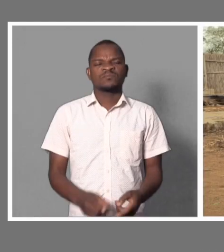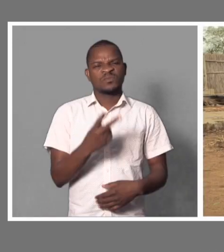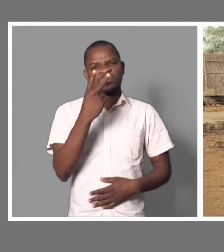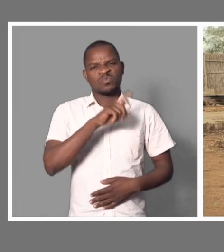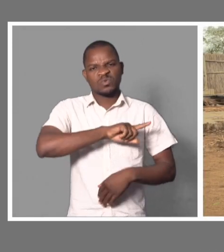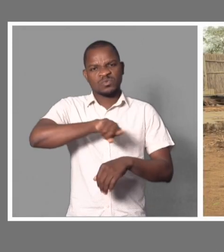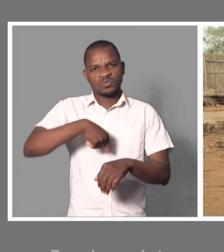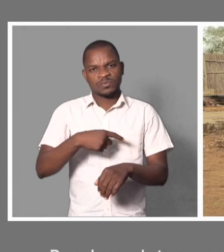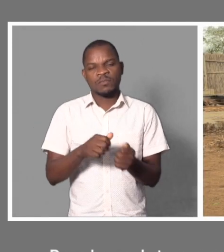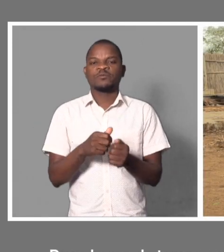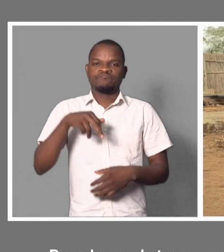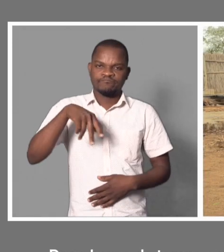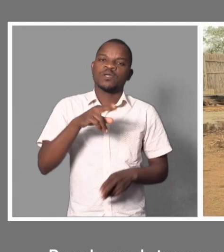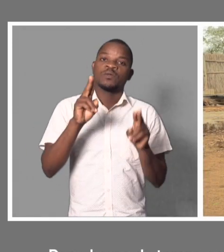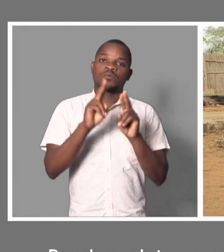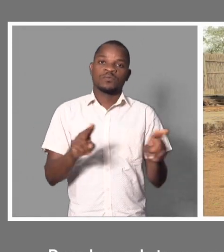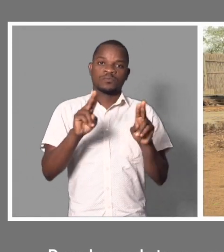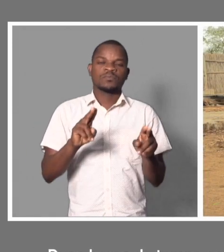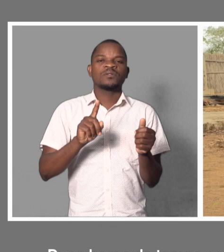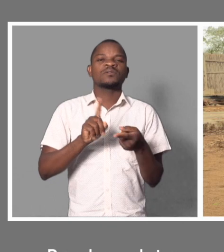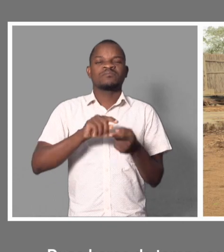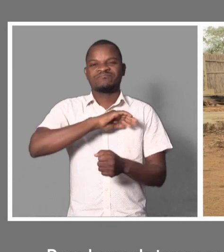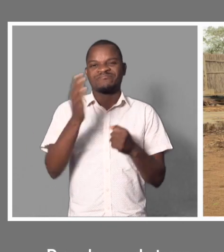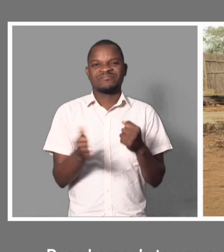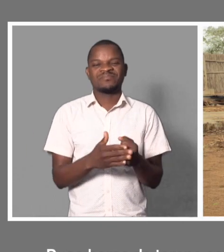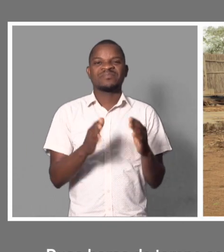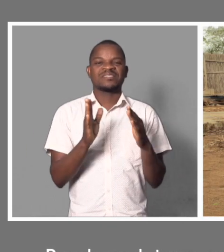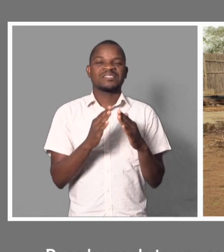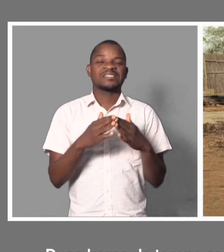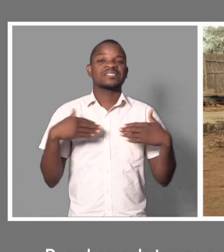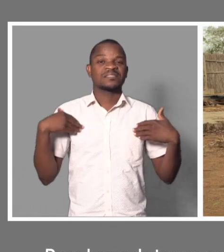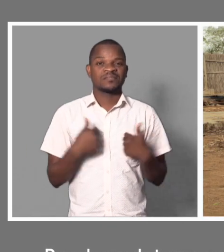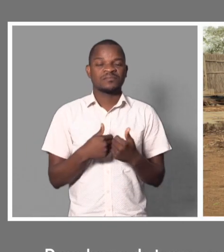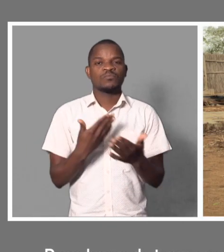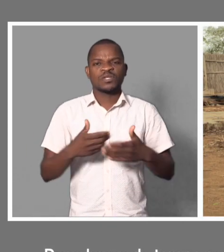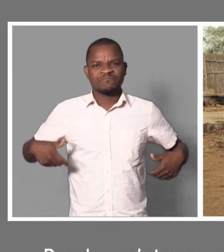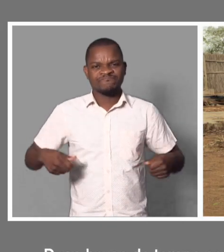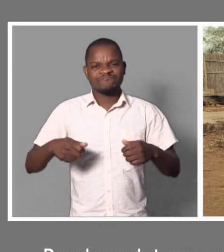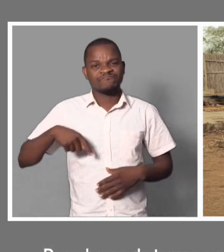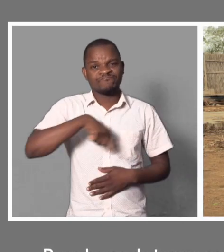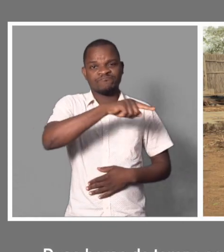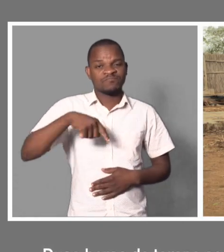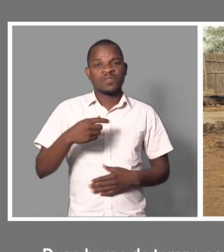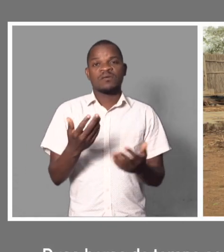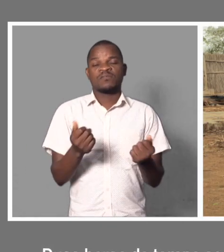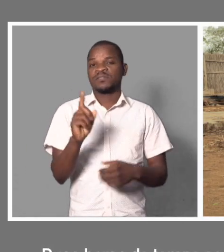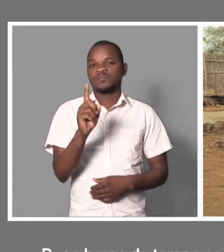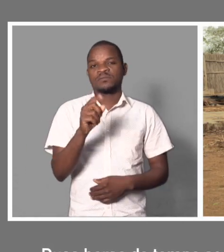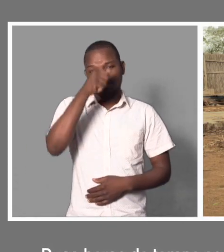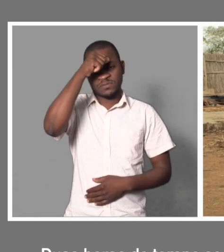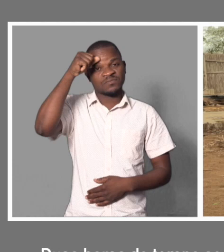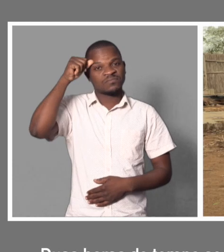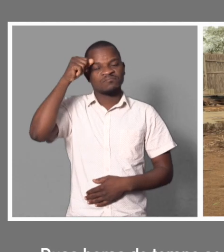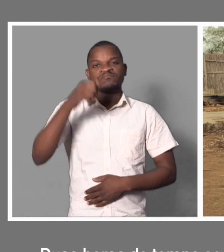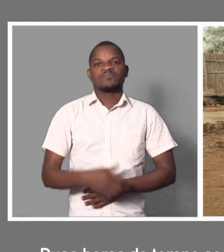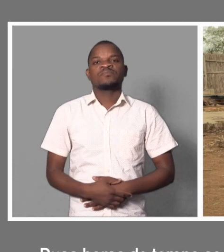É duas horas de tempo, se andar normalmente, e volto cansativo, porque andar de cadeira de rodas e de volta não é